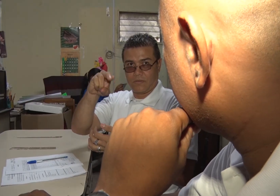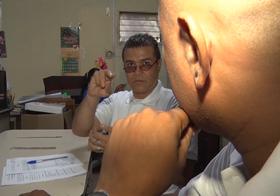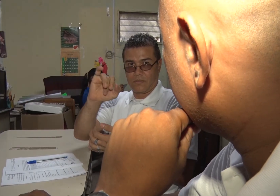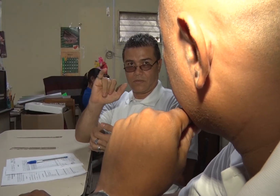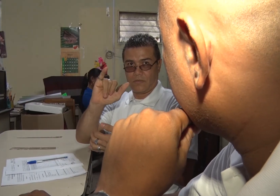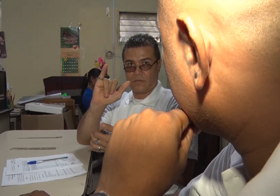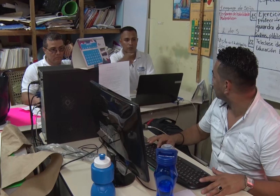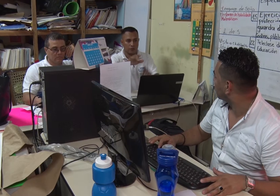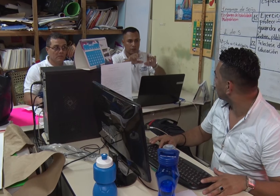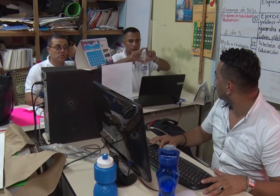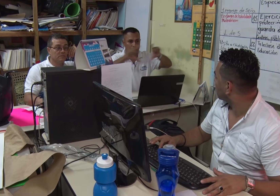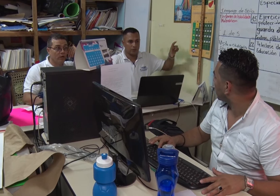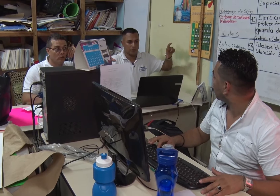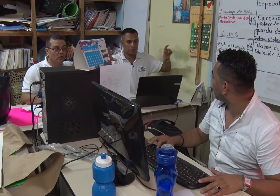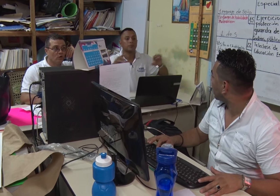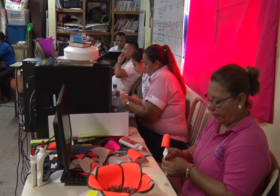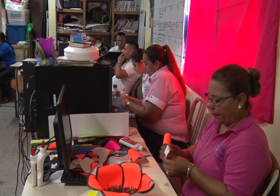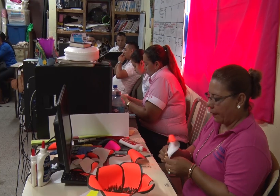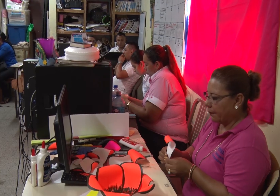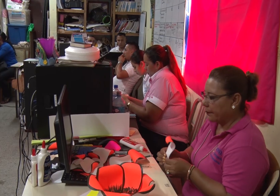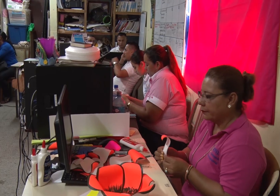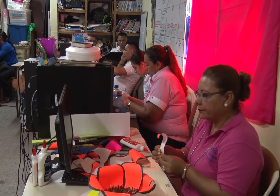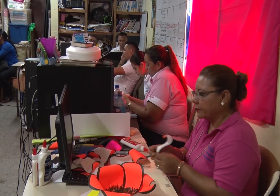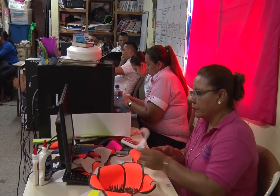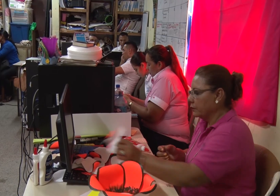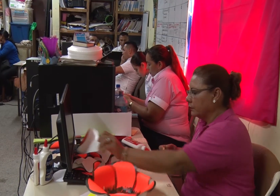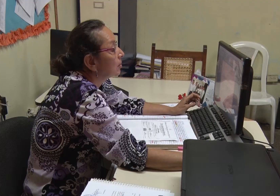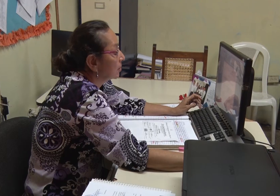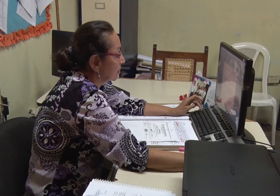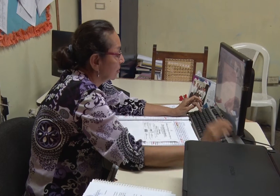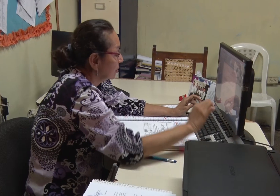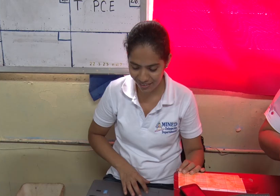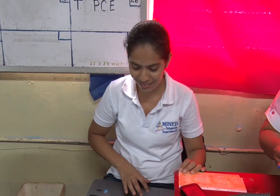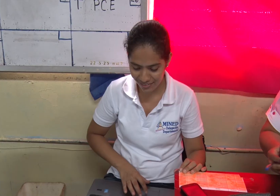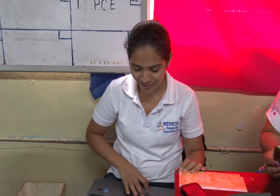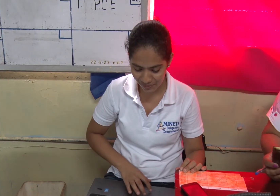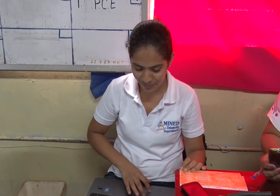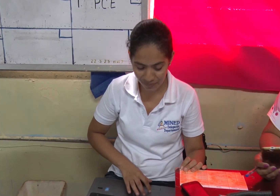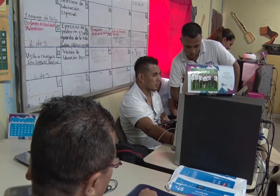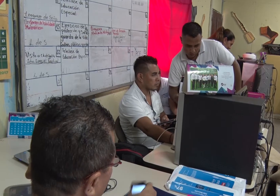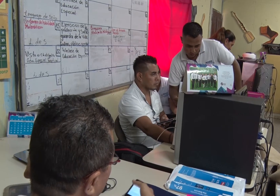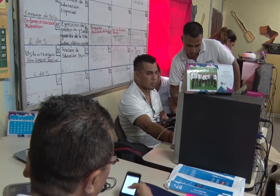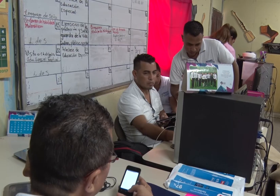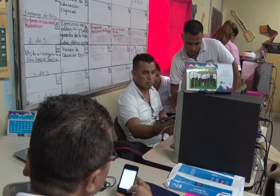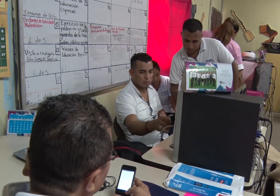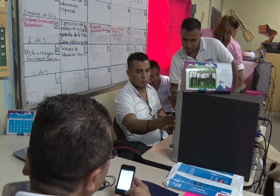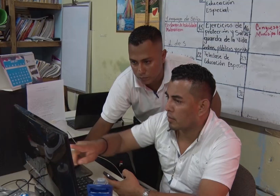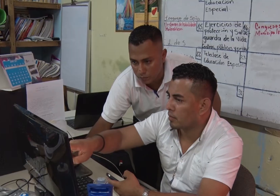los centros de educación especial. A la par de ellos, trabajan 11 asesores pedagógicos con los cuales tiene que